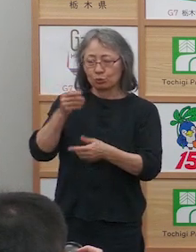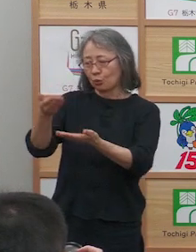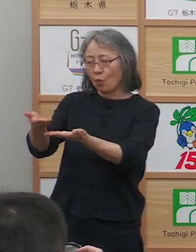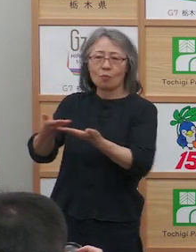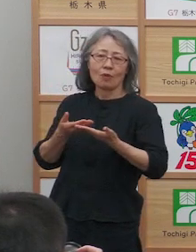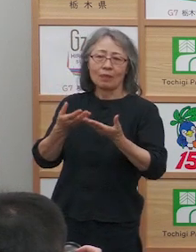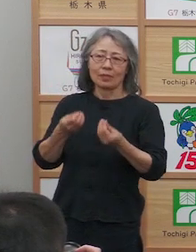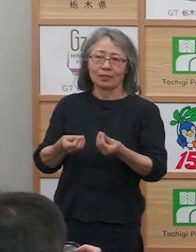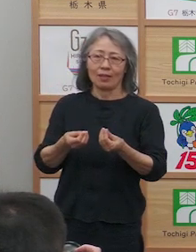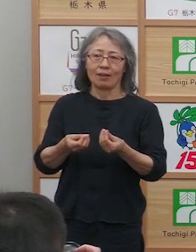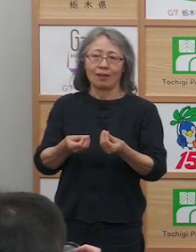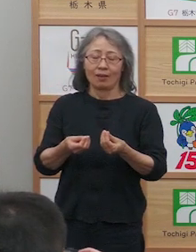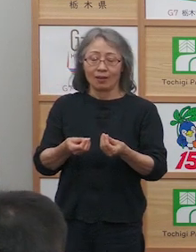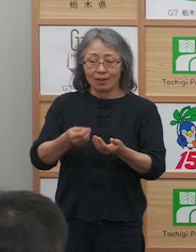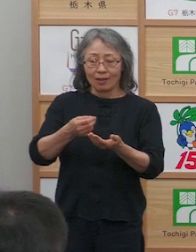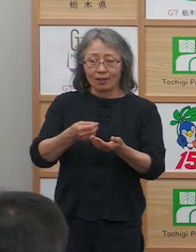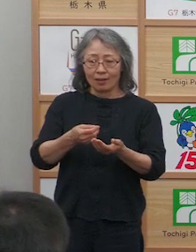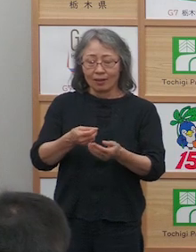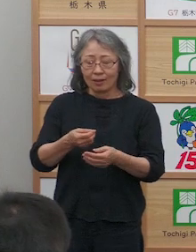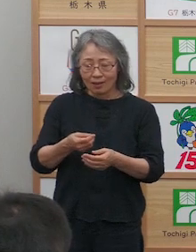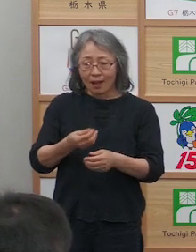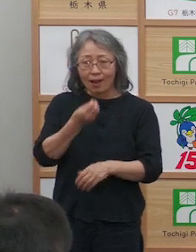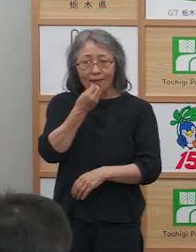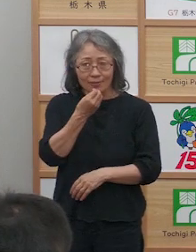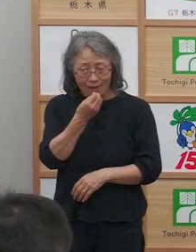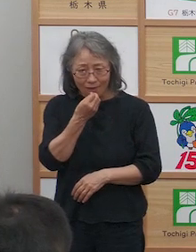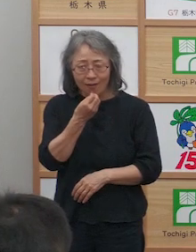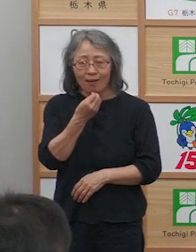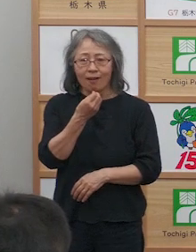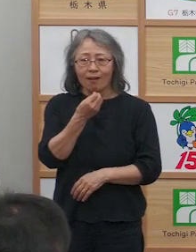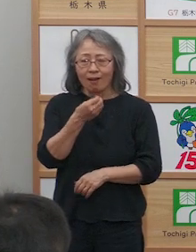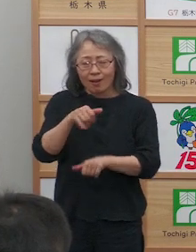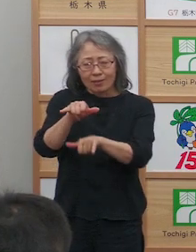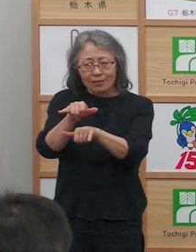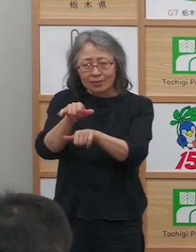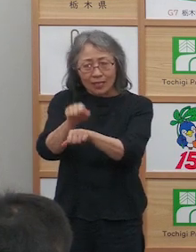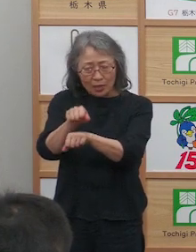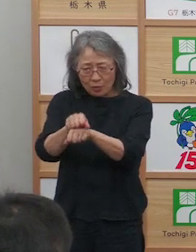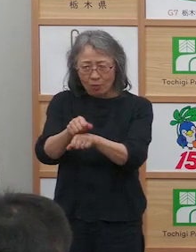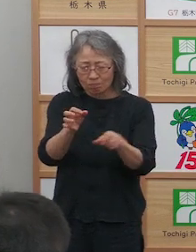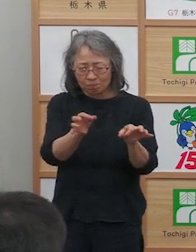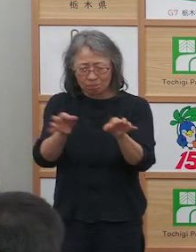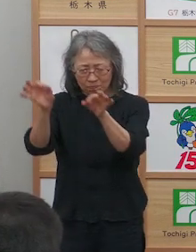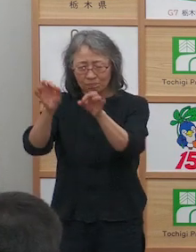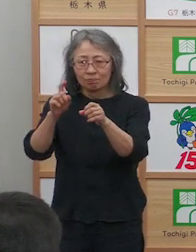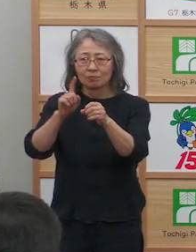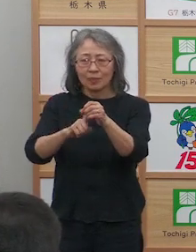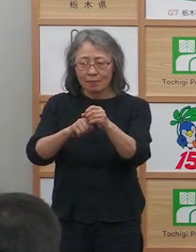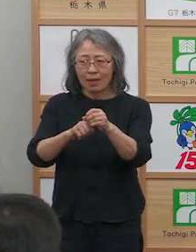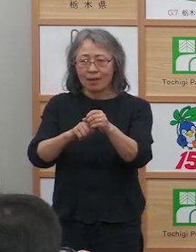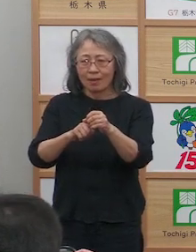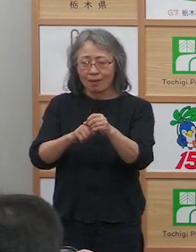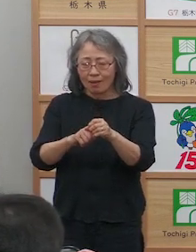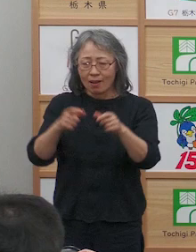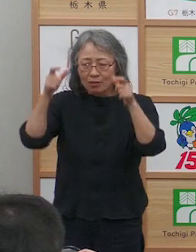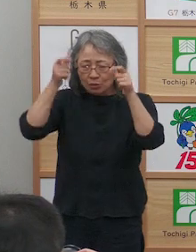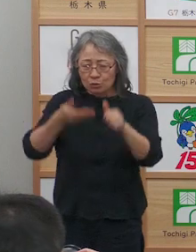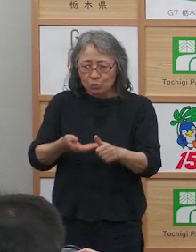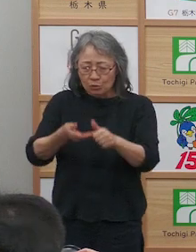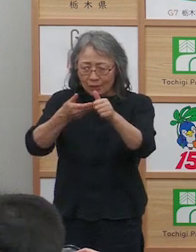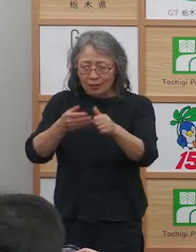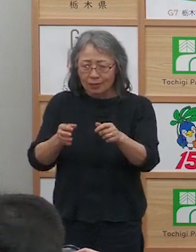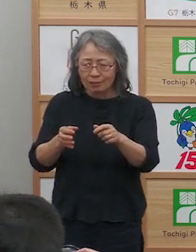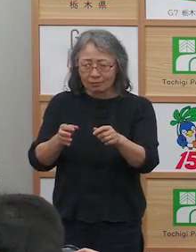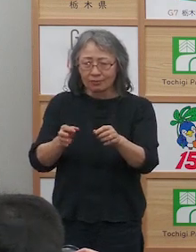が、飼料や資材などの高騰によって酪農家の経営